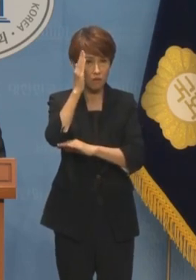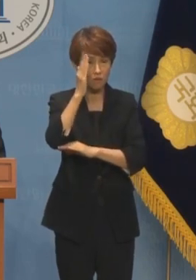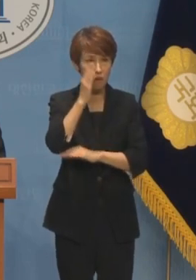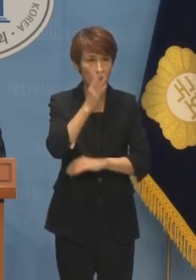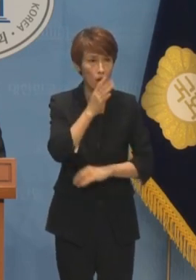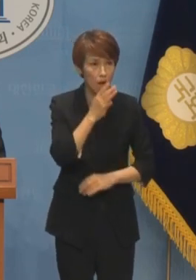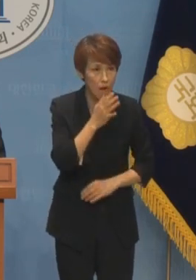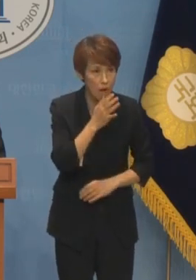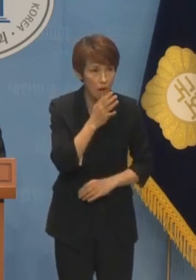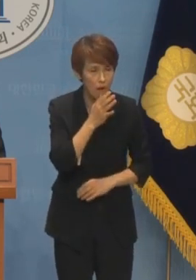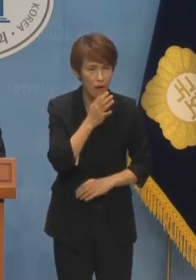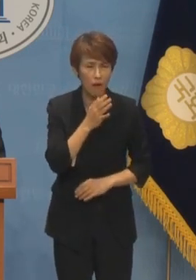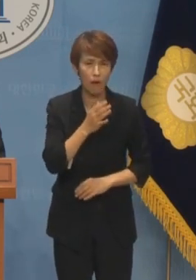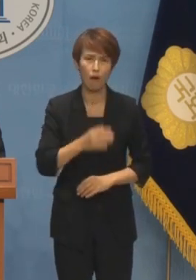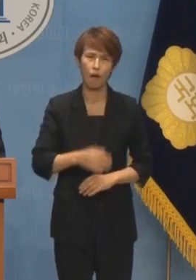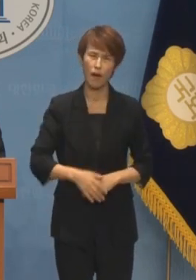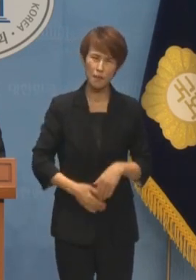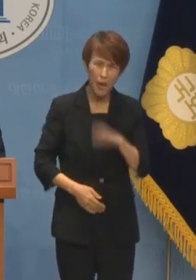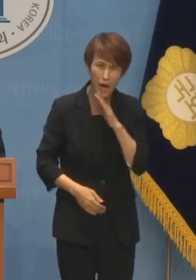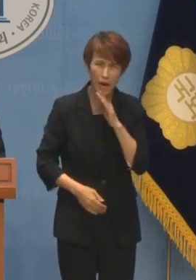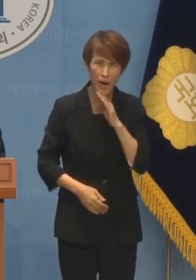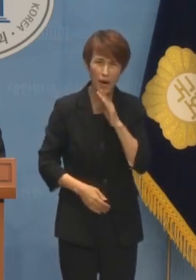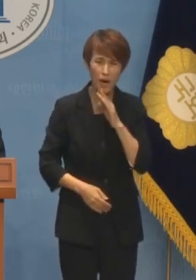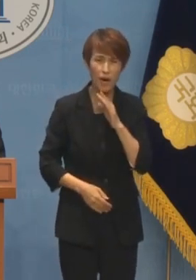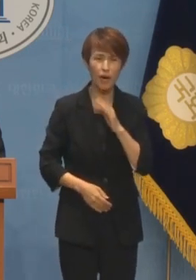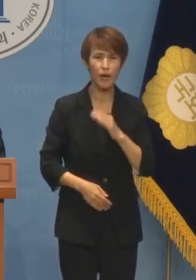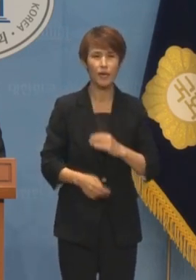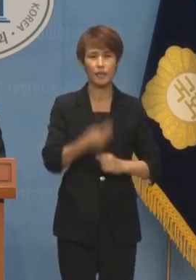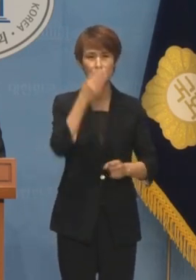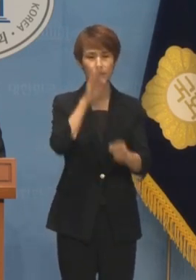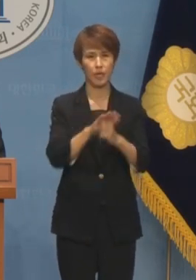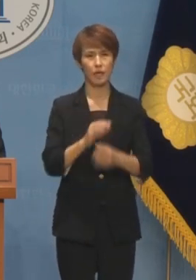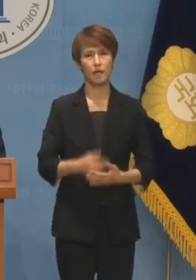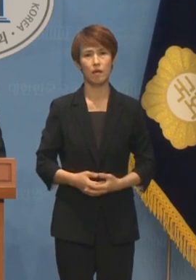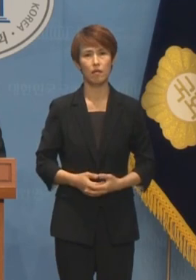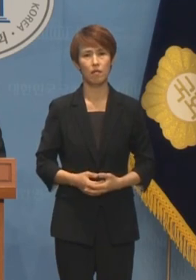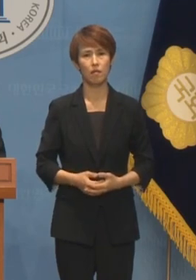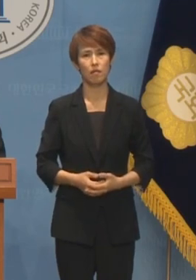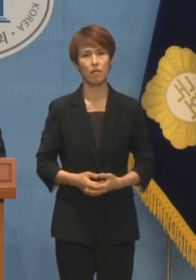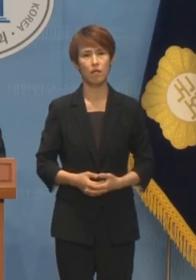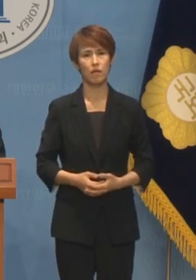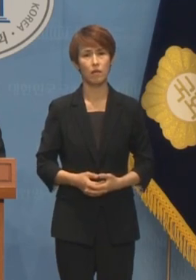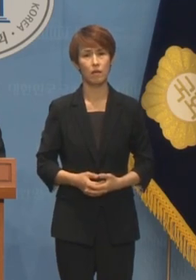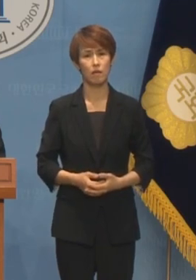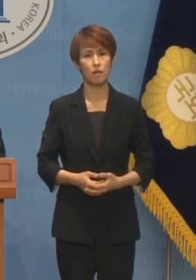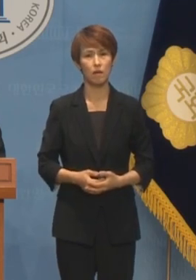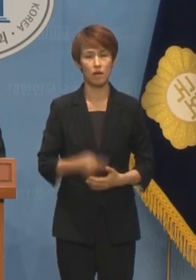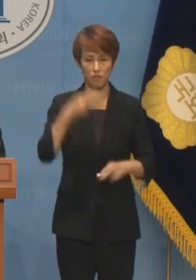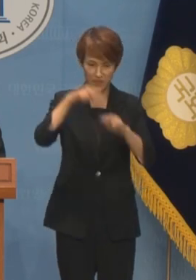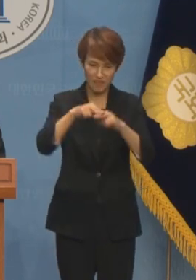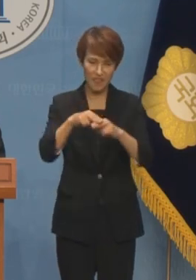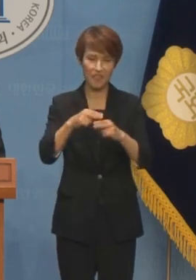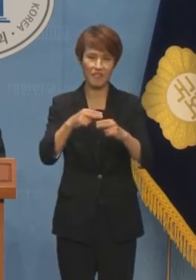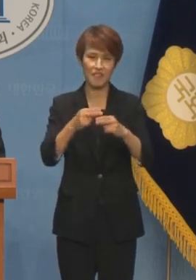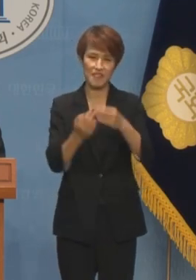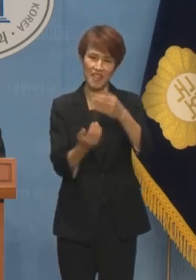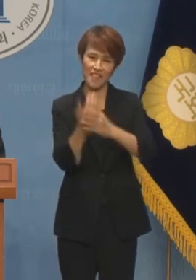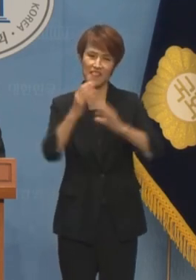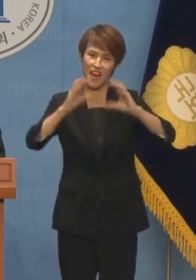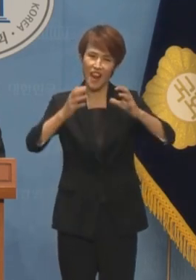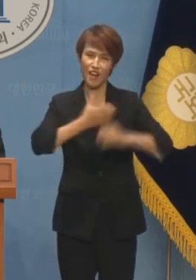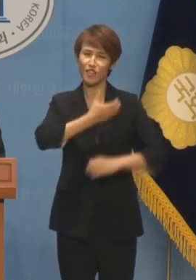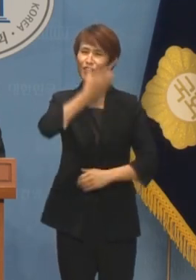게 정말 사실입니까? 혹시 산유국의 꿈은